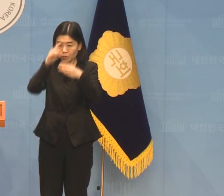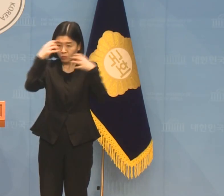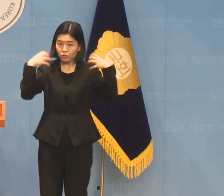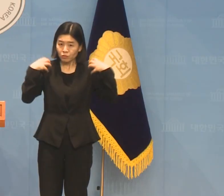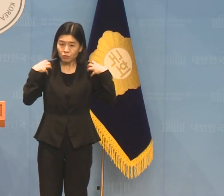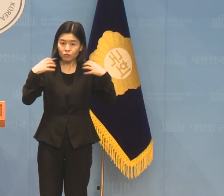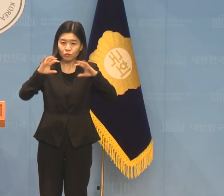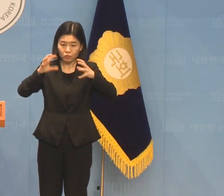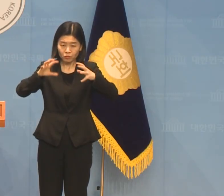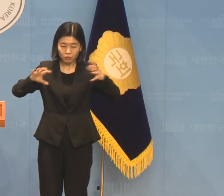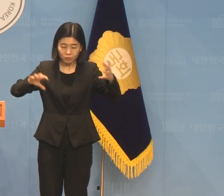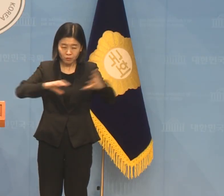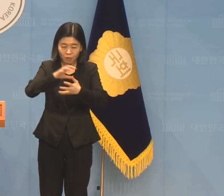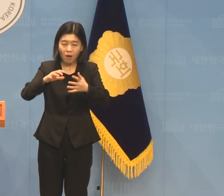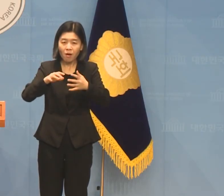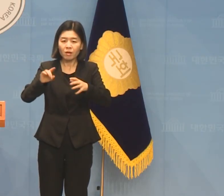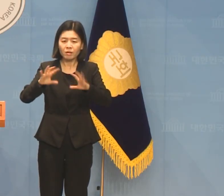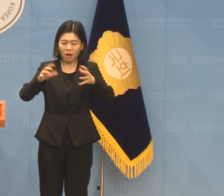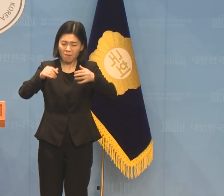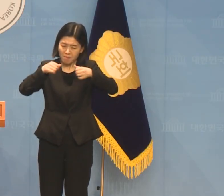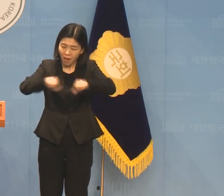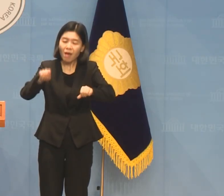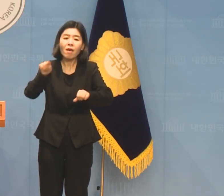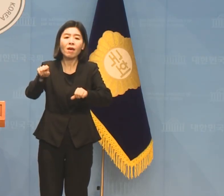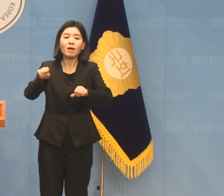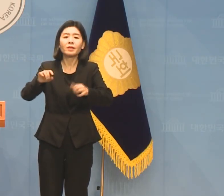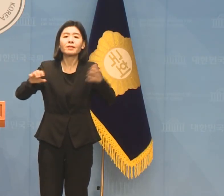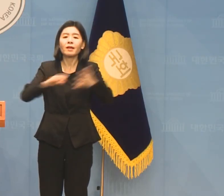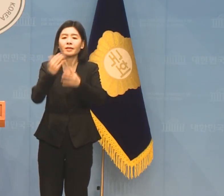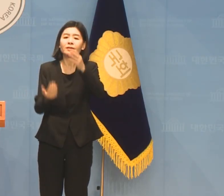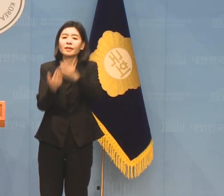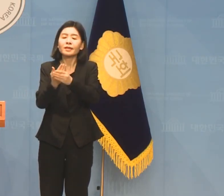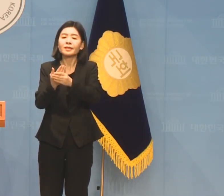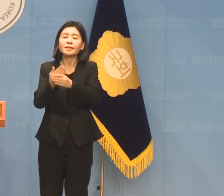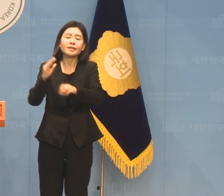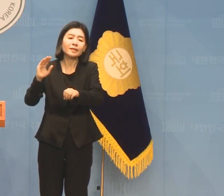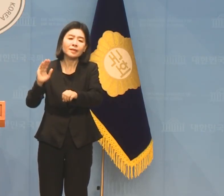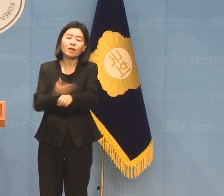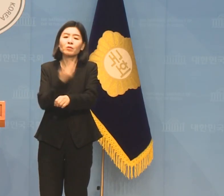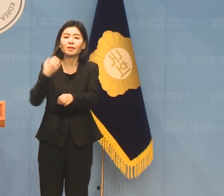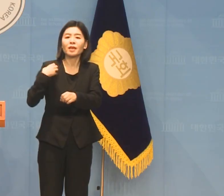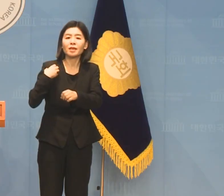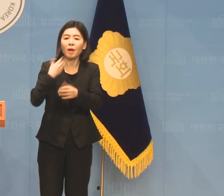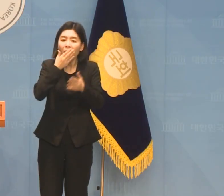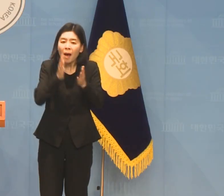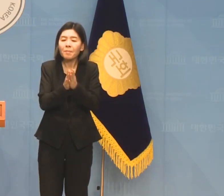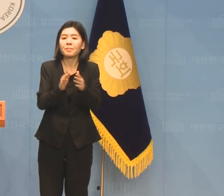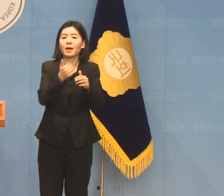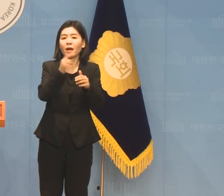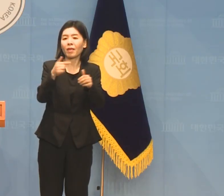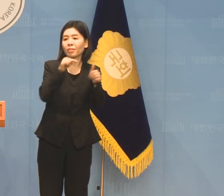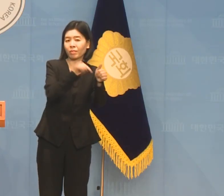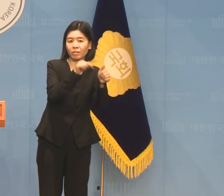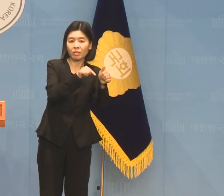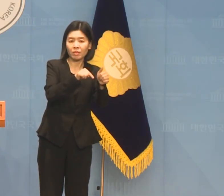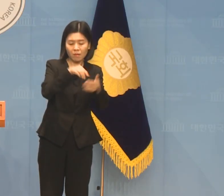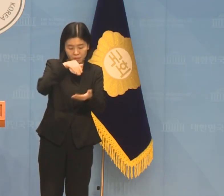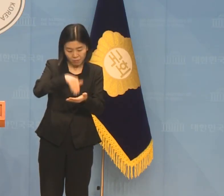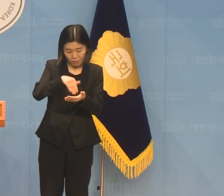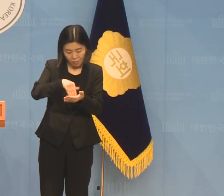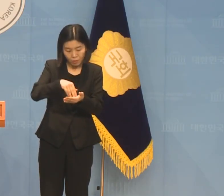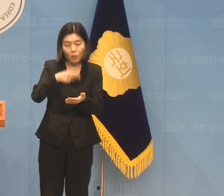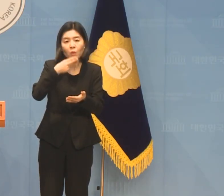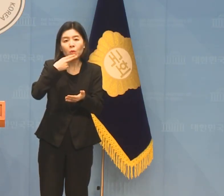국정 파행과 내란 사태에 대한 공동의 책임이 누구보다 큰 한덕수 총리는 반성은커녕